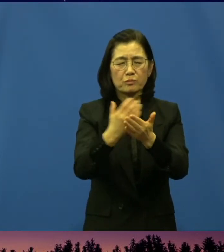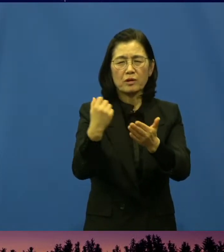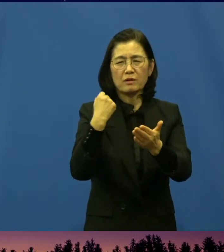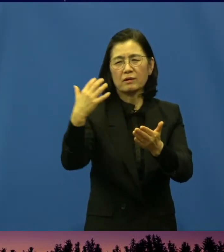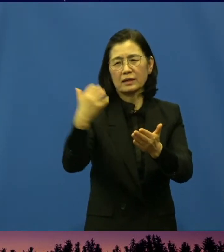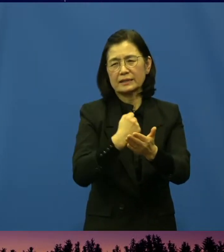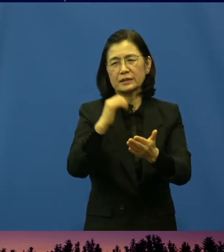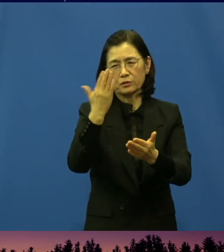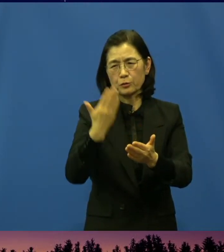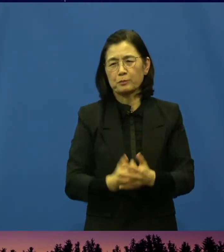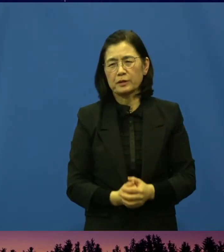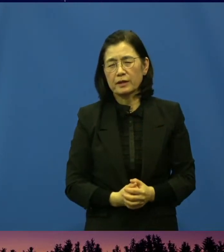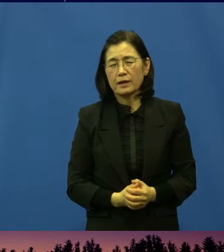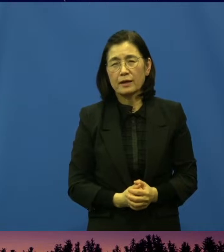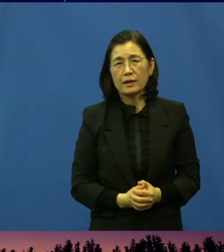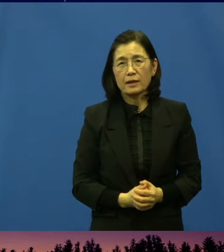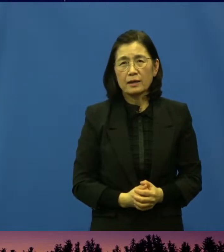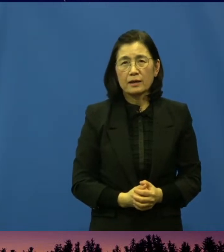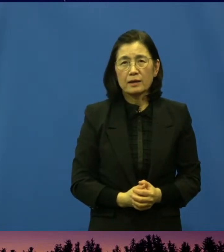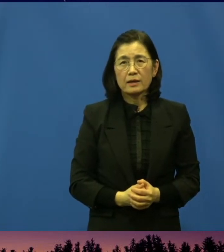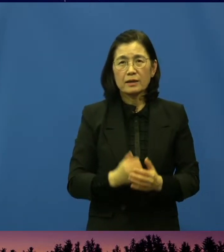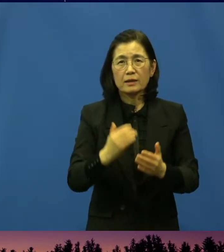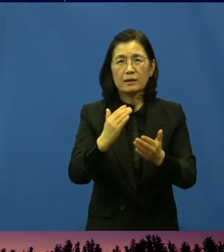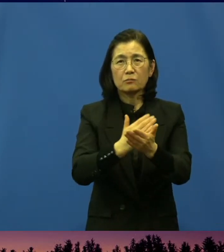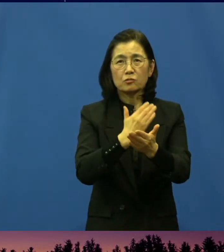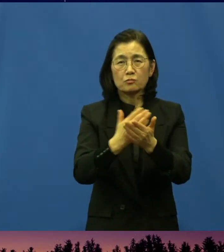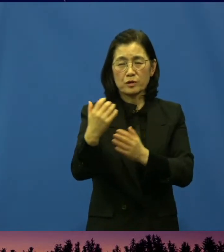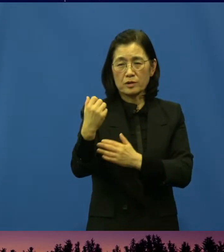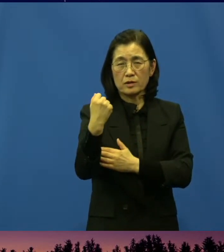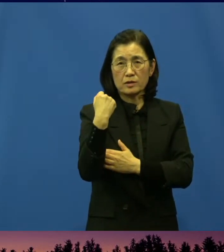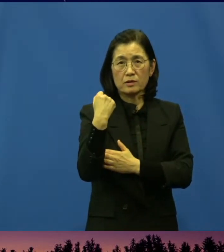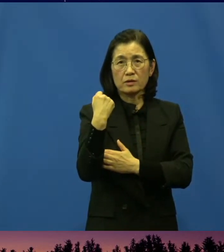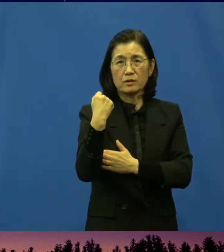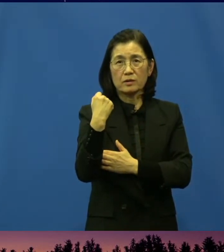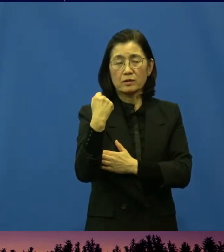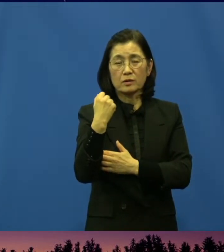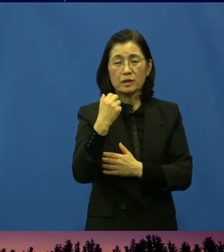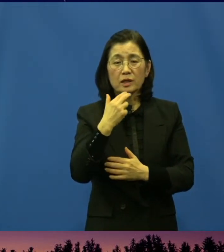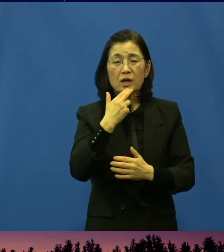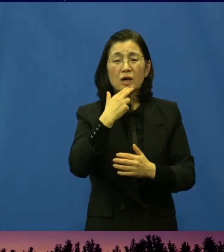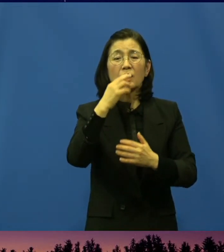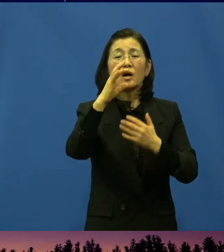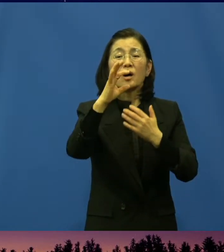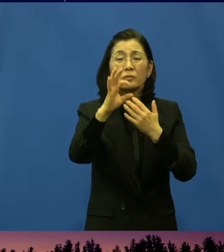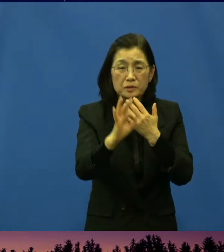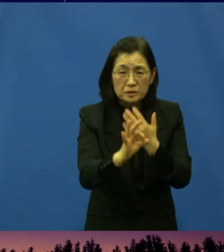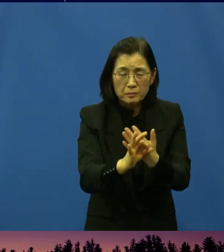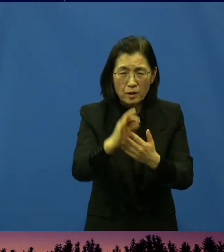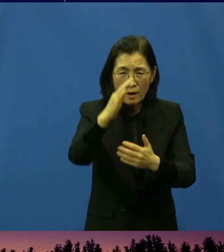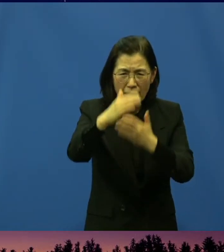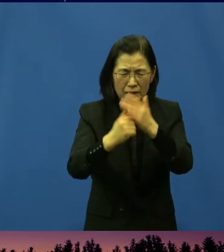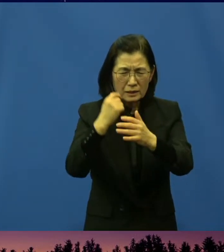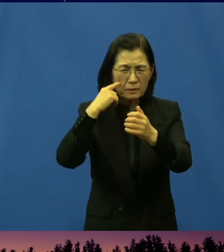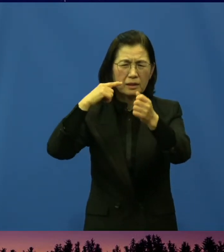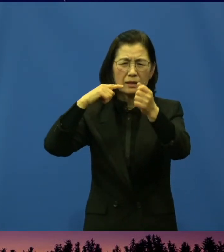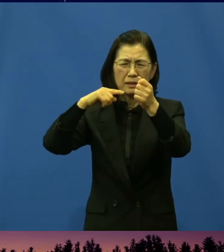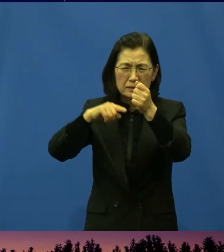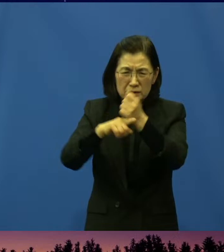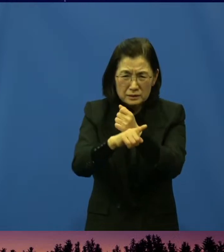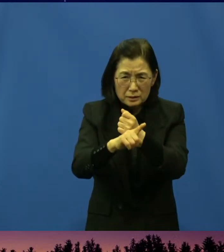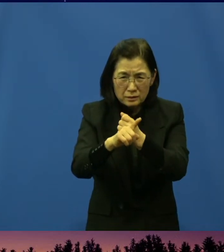분별력이 약하면 하나님의 뜻이 무엇인지 잘 모르죠. 그러면 휘둘리기 시작하는 거예요. 온갖 것에 얽히고